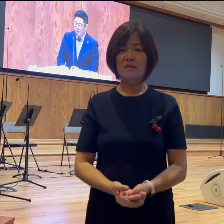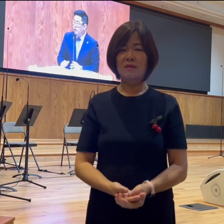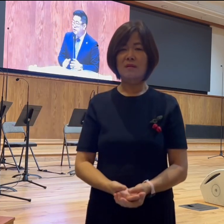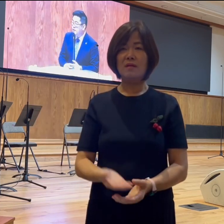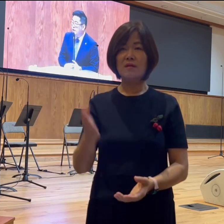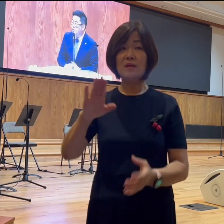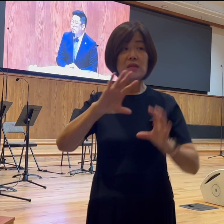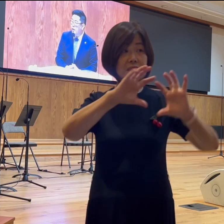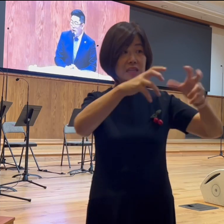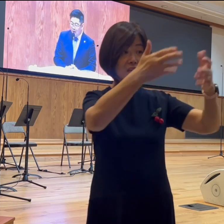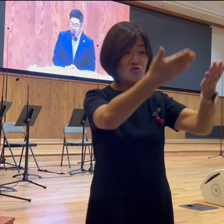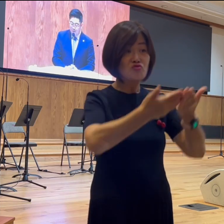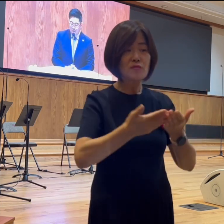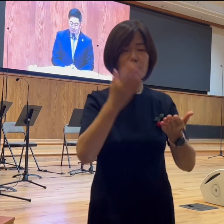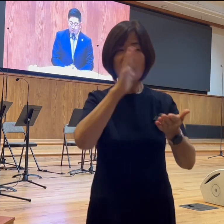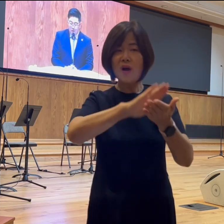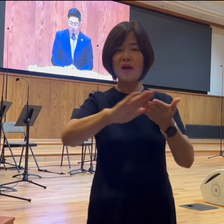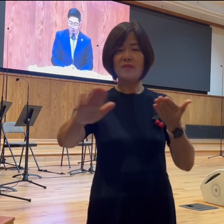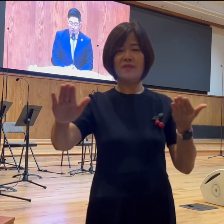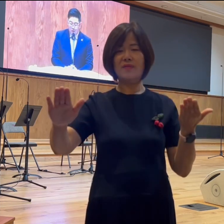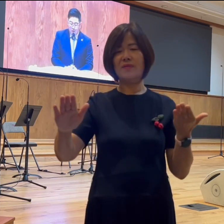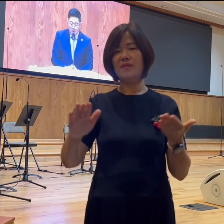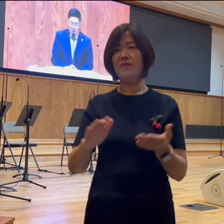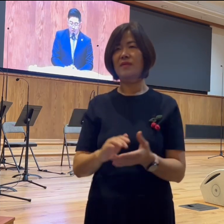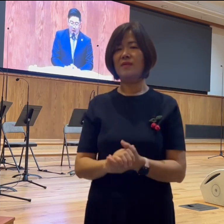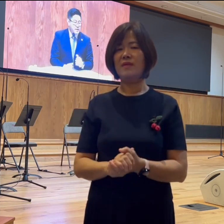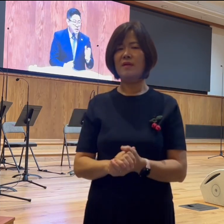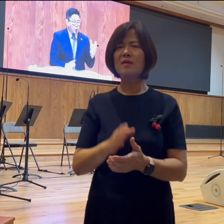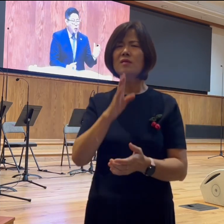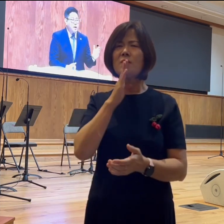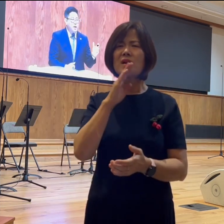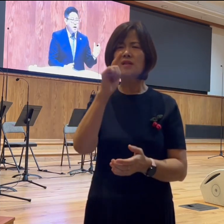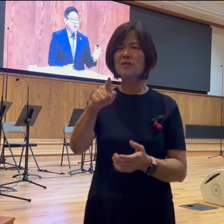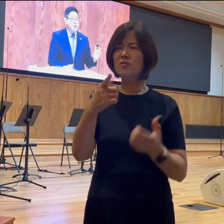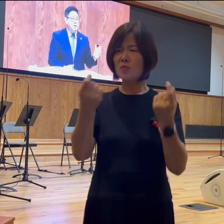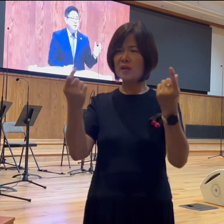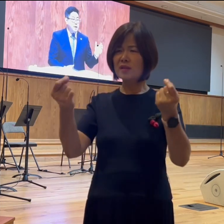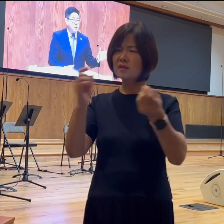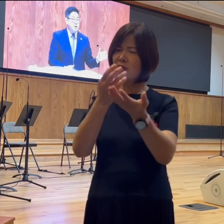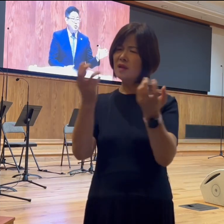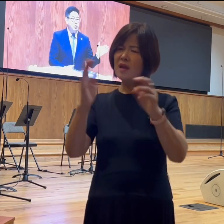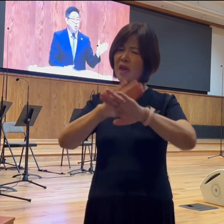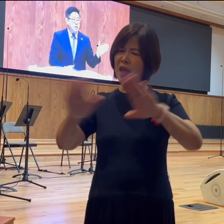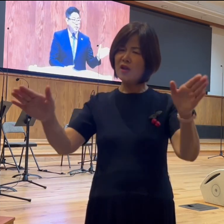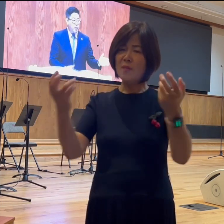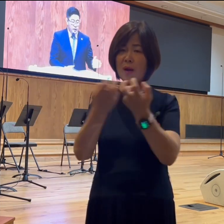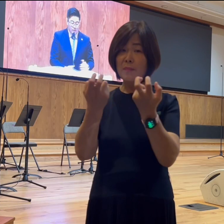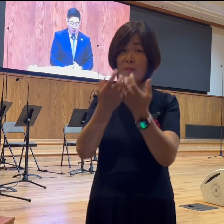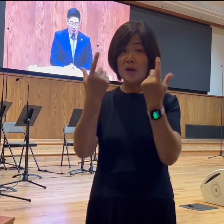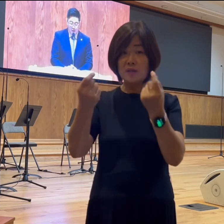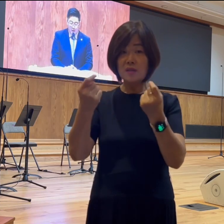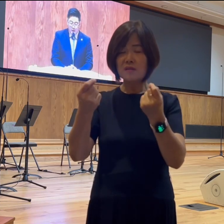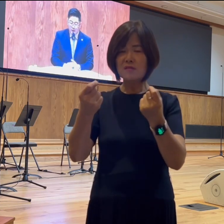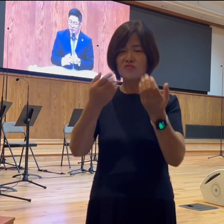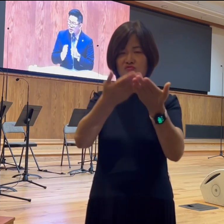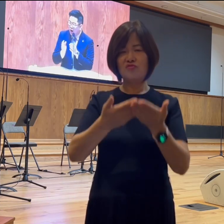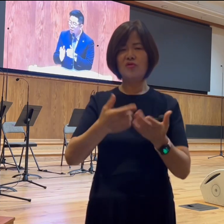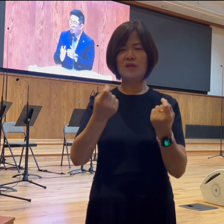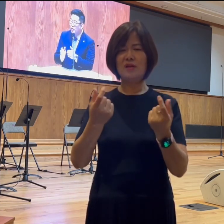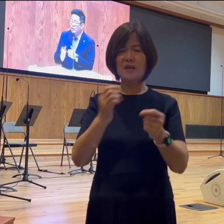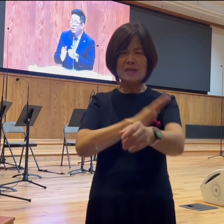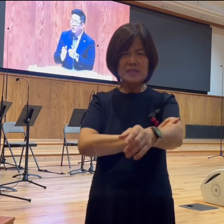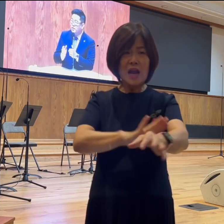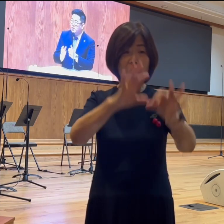그러나 세상이 주는 평안은요, 마치 그 동일한 해결책을 제시해 주는 것 같이 보이지만 사실은 잘